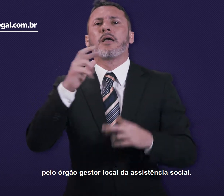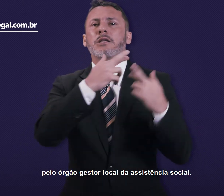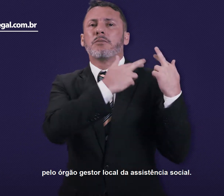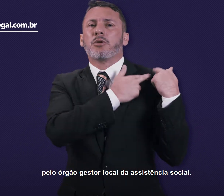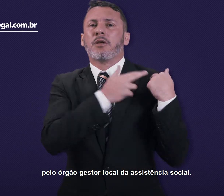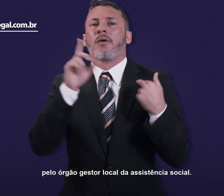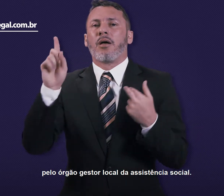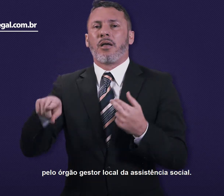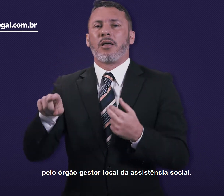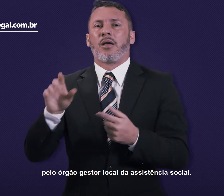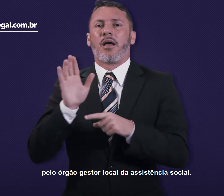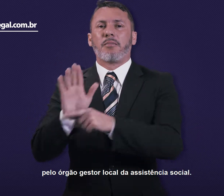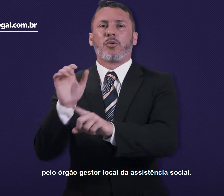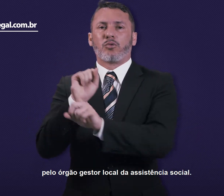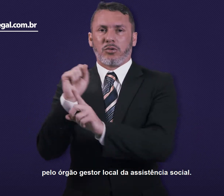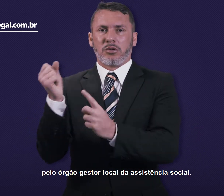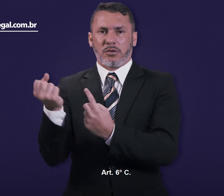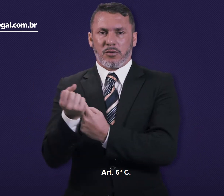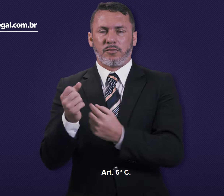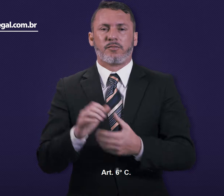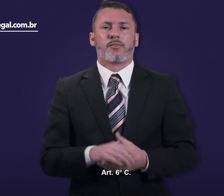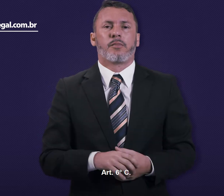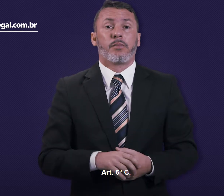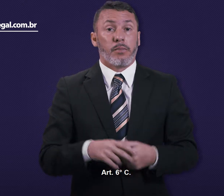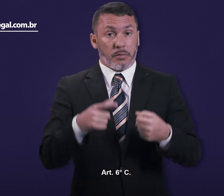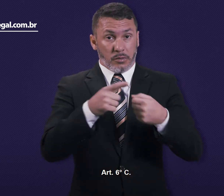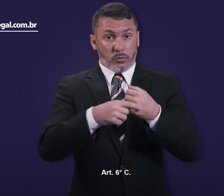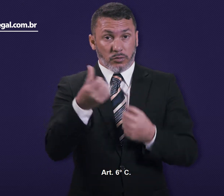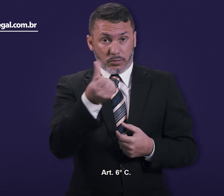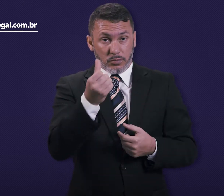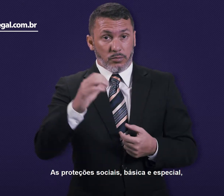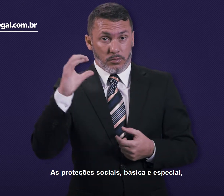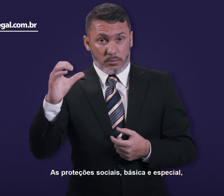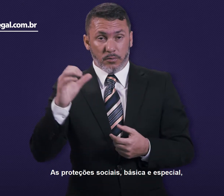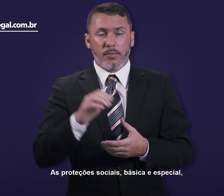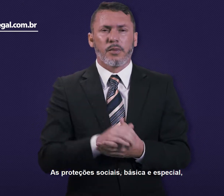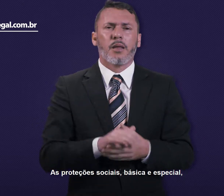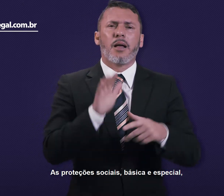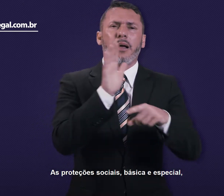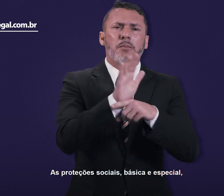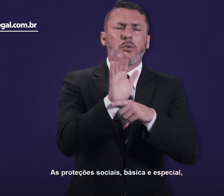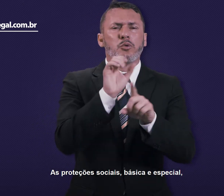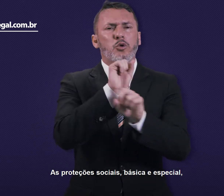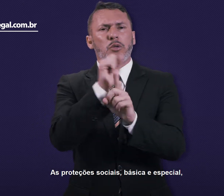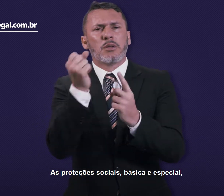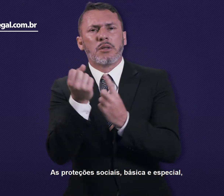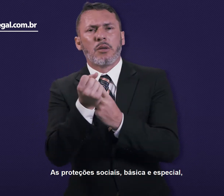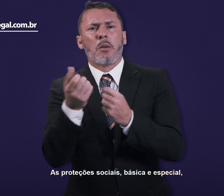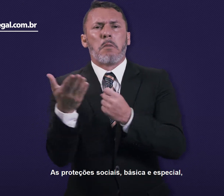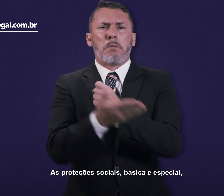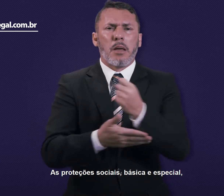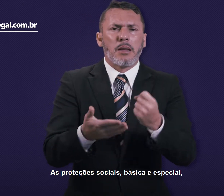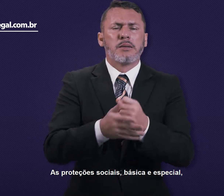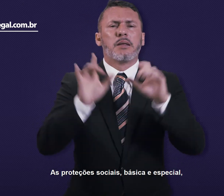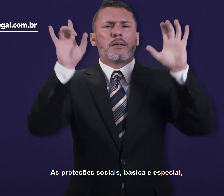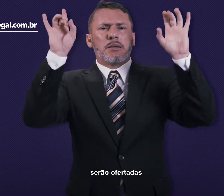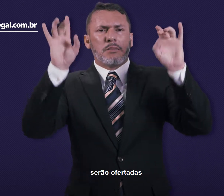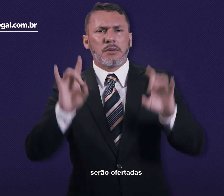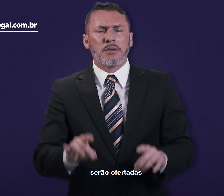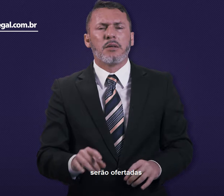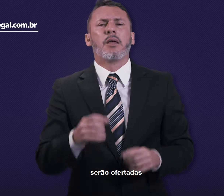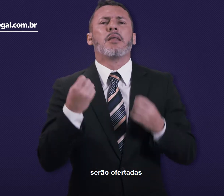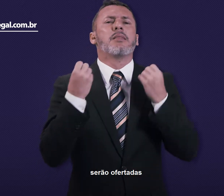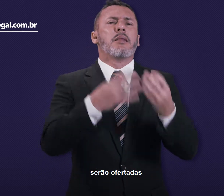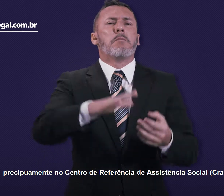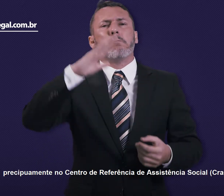órgão gestor local da assistência social. Artigo 6º-C. As proteções sociais básica e especial